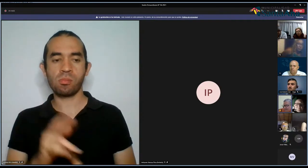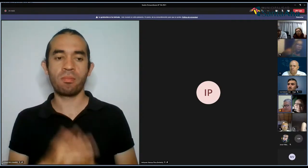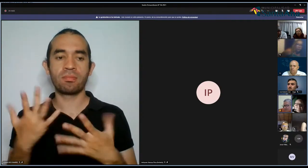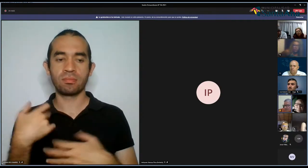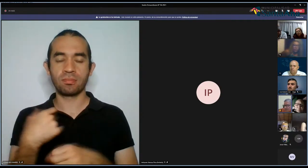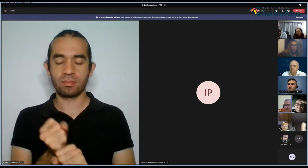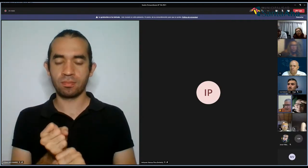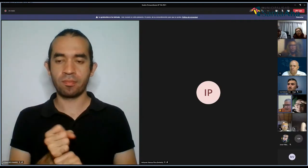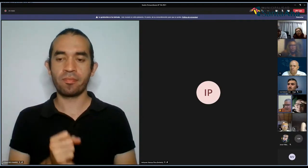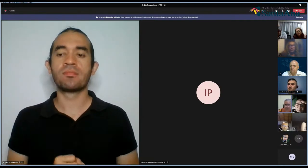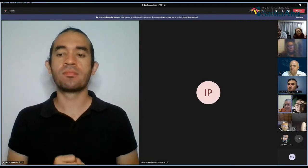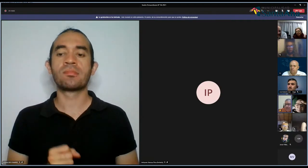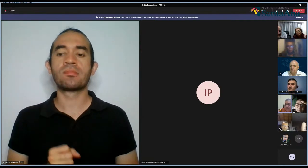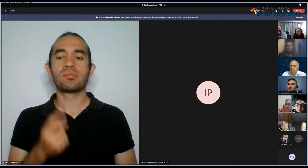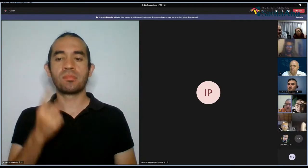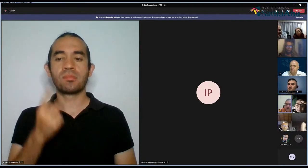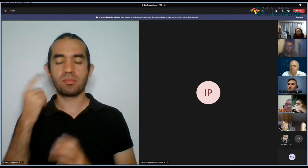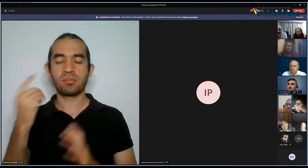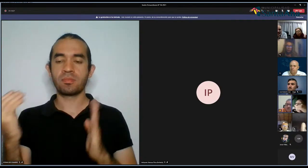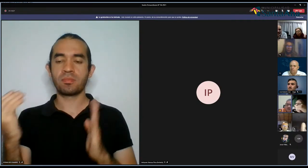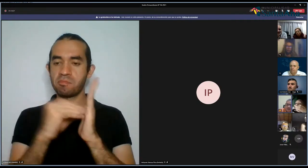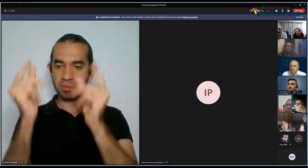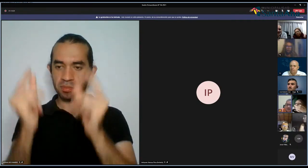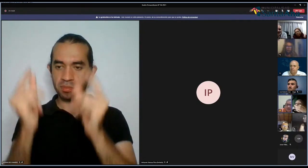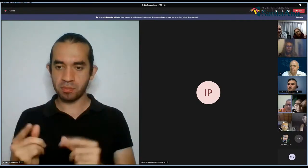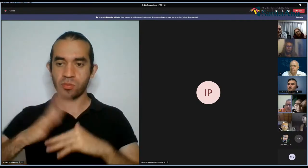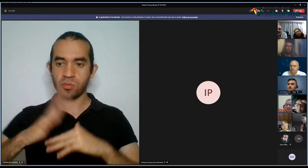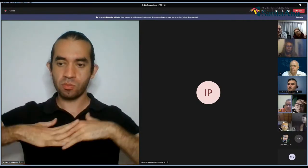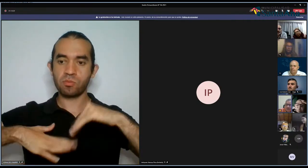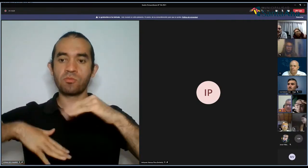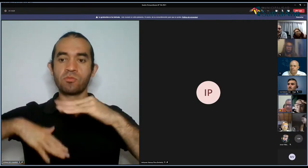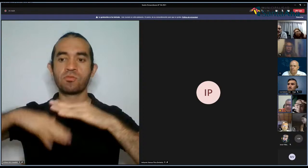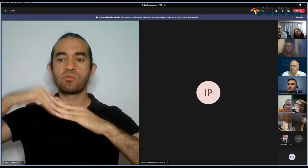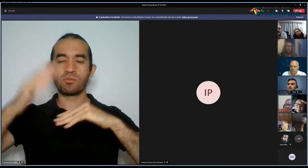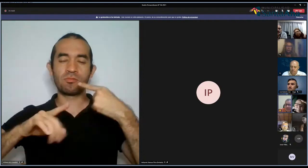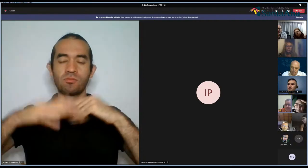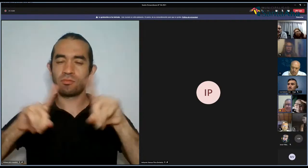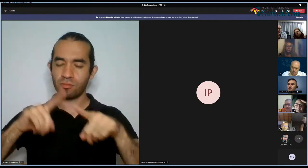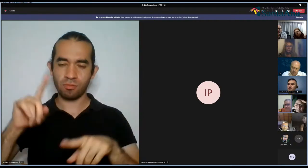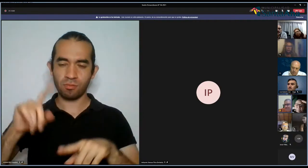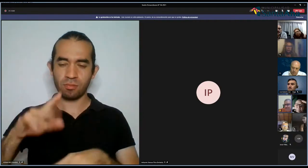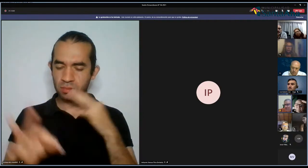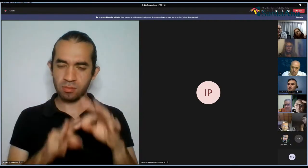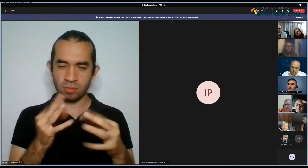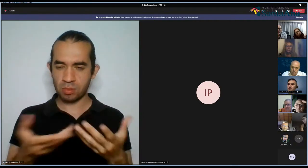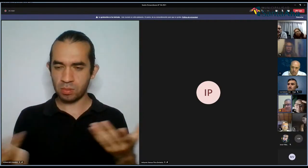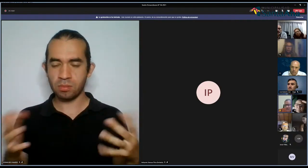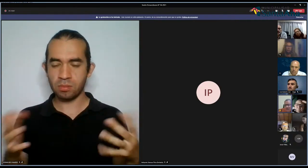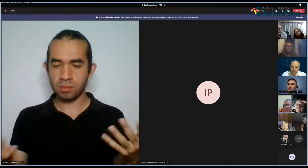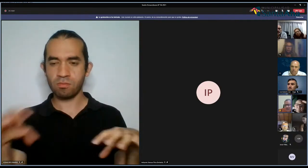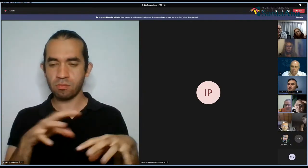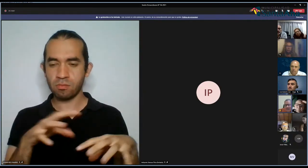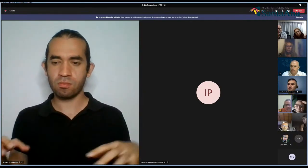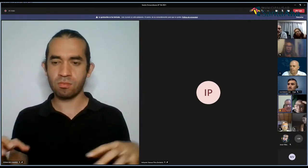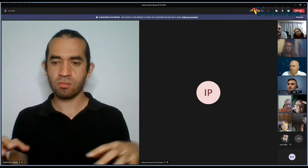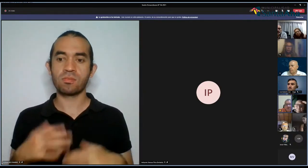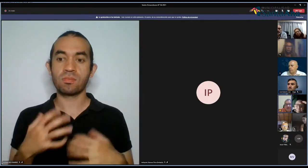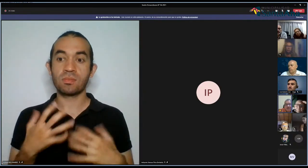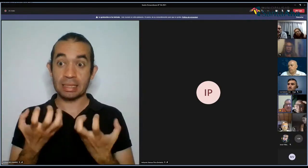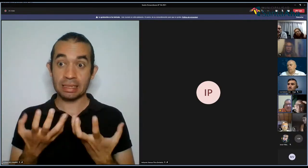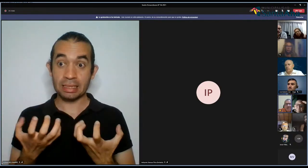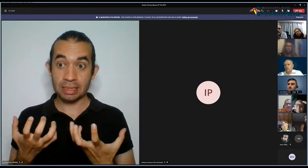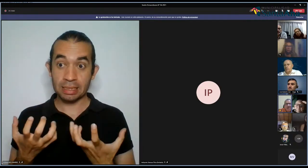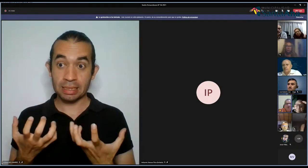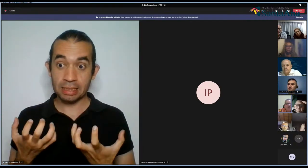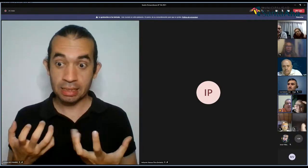presupuestar el poder construir todo ese tipo de cosas si hay uno por más que uno desee hacer las cosas